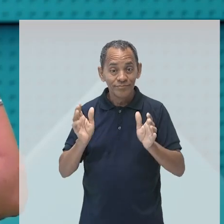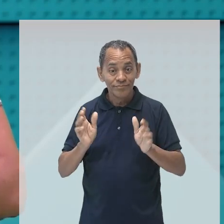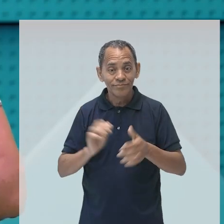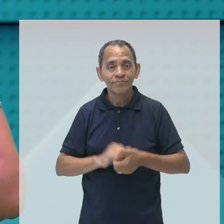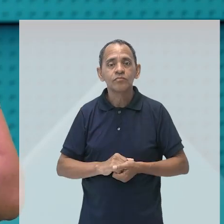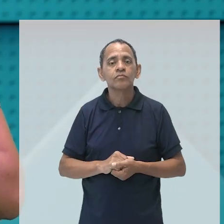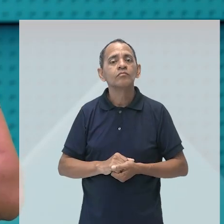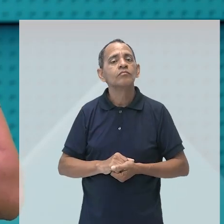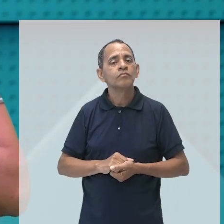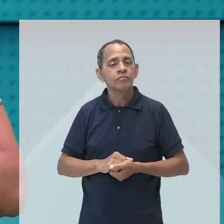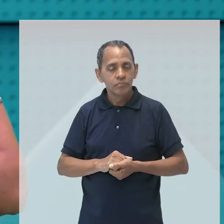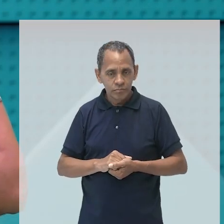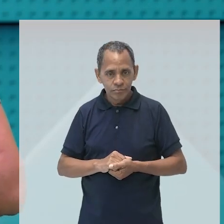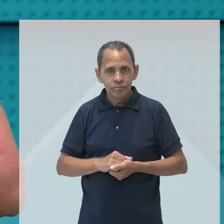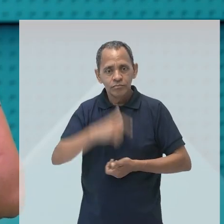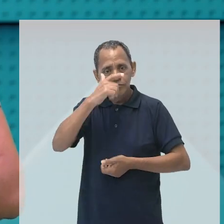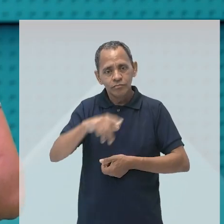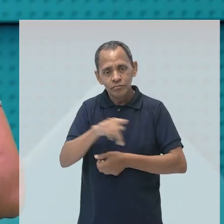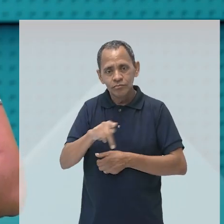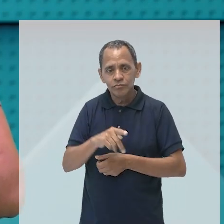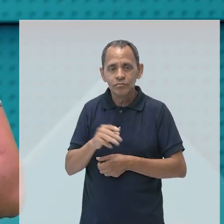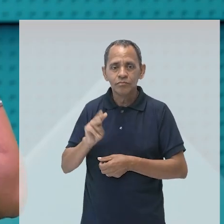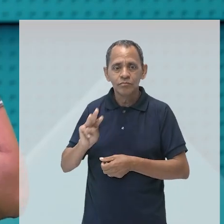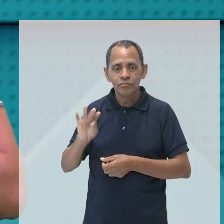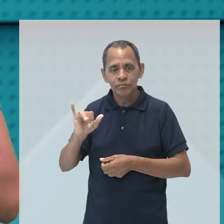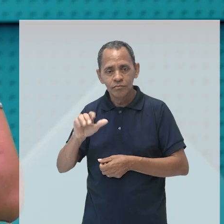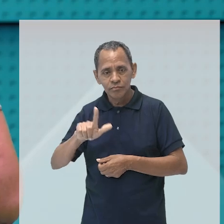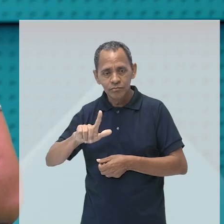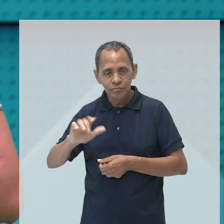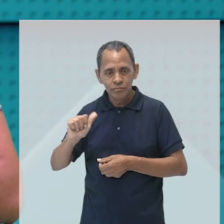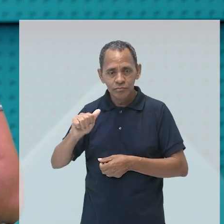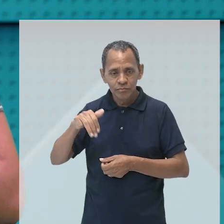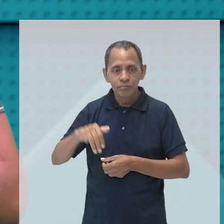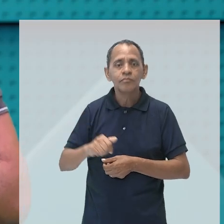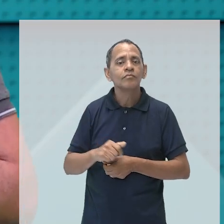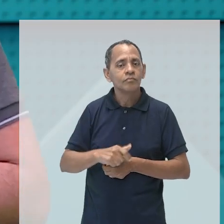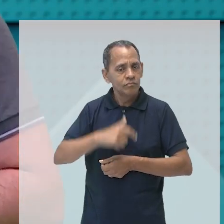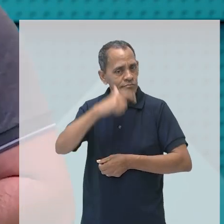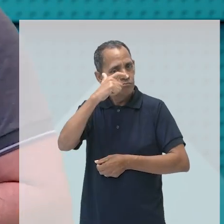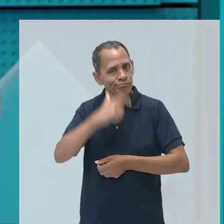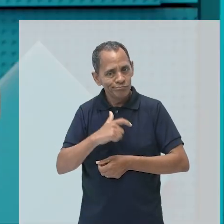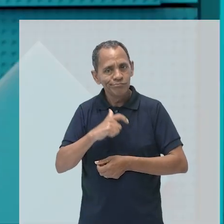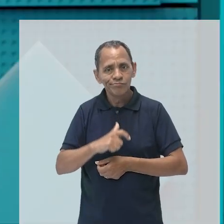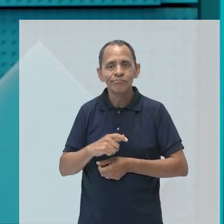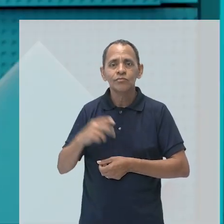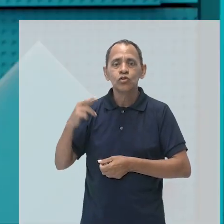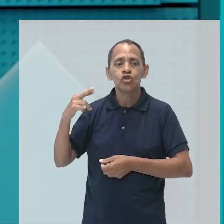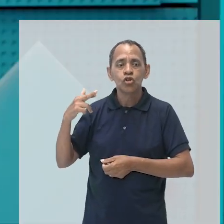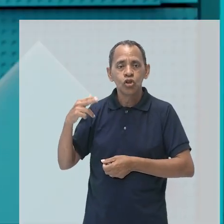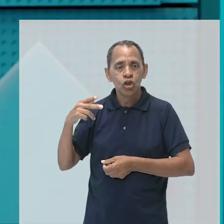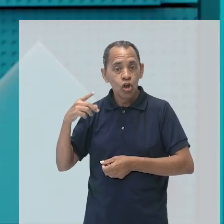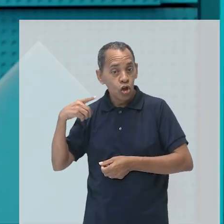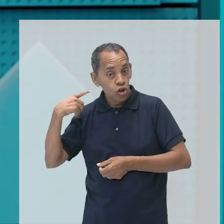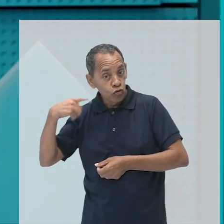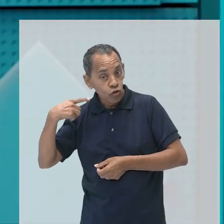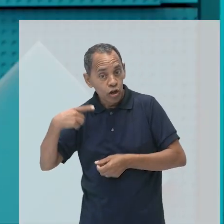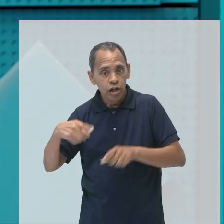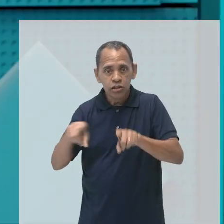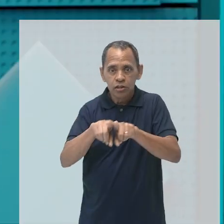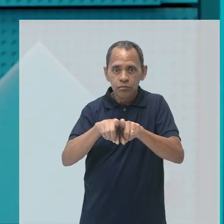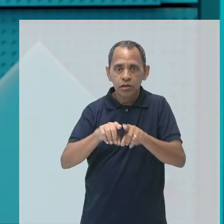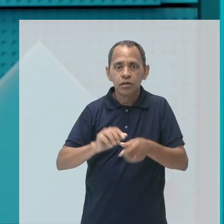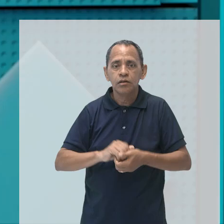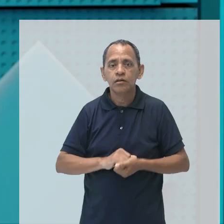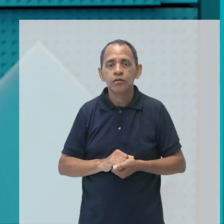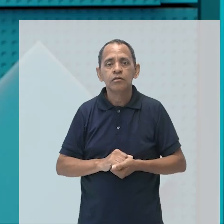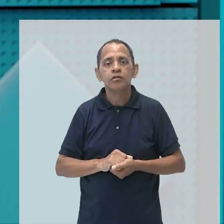professor William Costa, também sou advogado e vamos entender como é feita uma lei? O processo de criação de uma